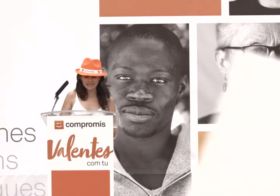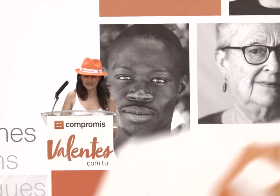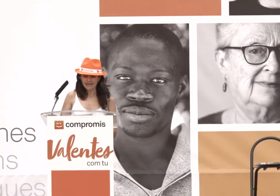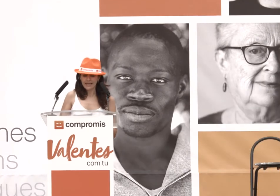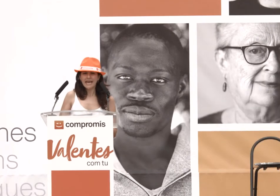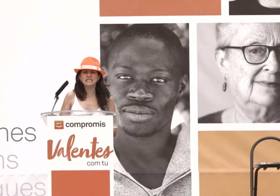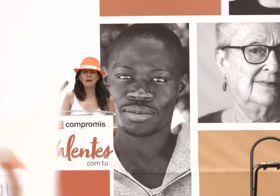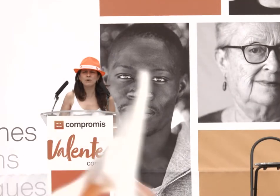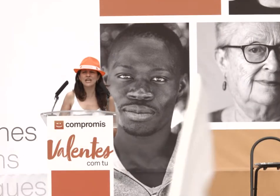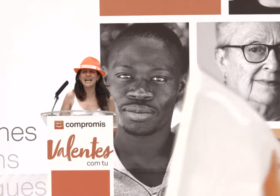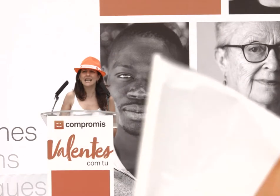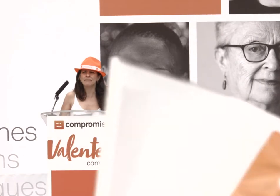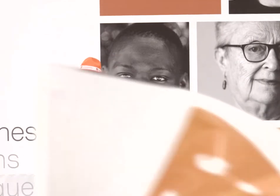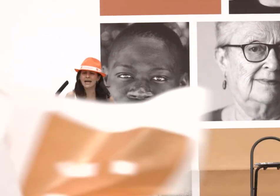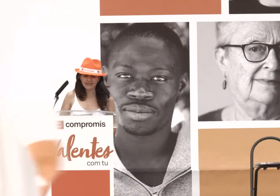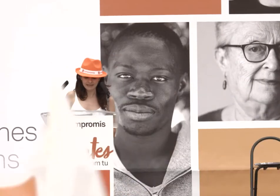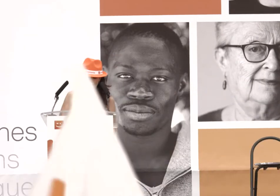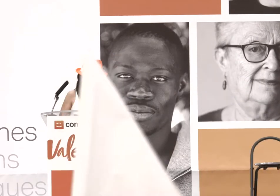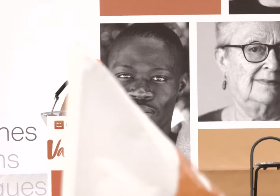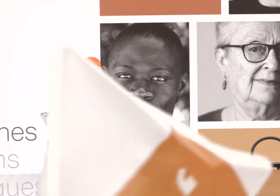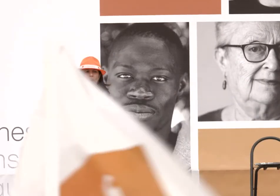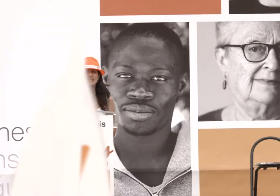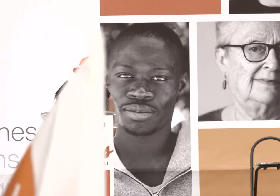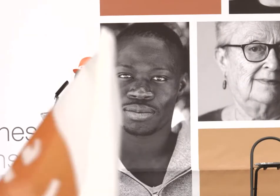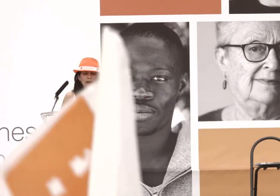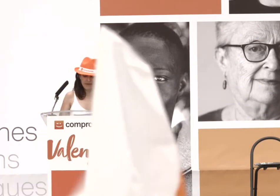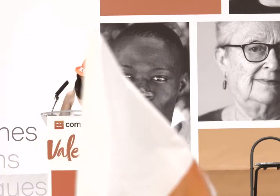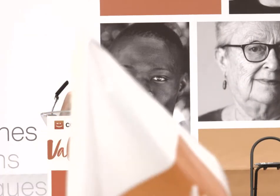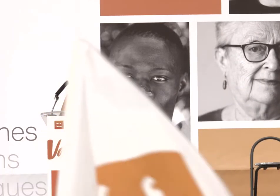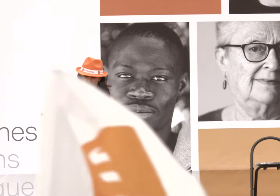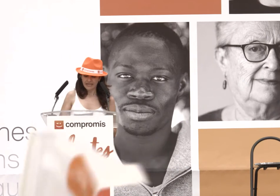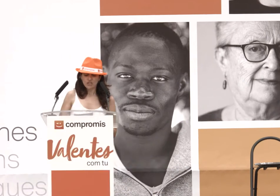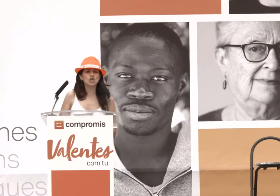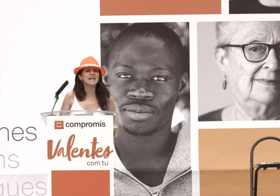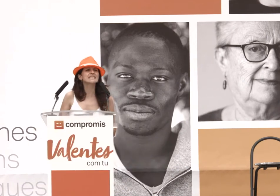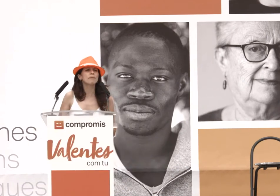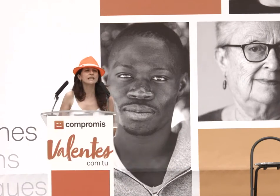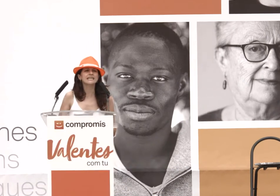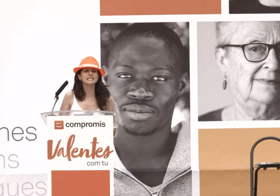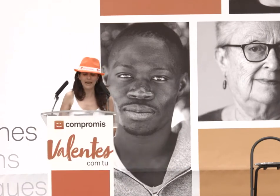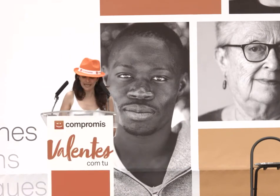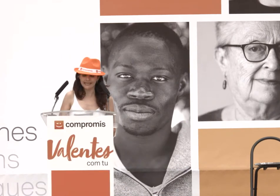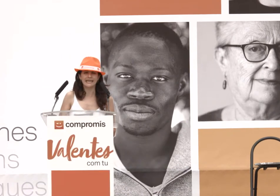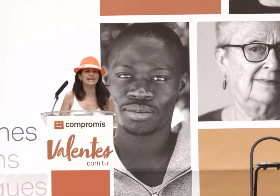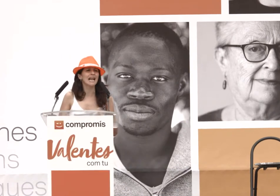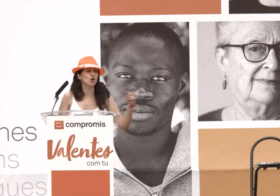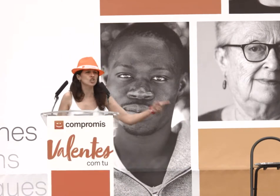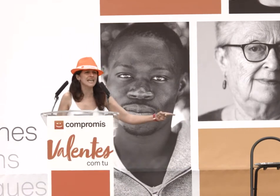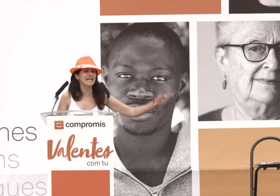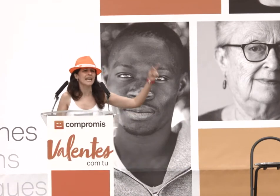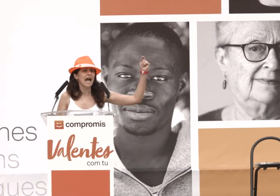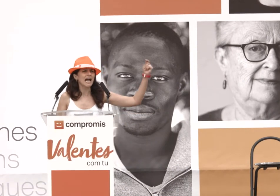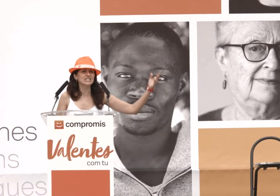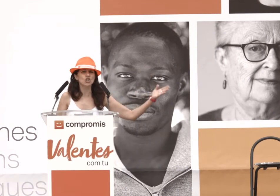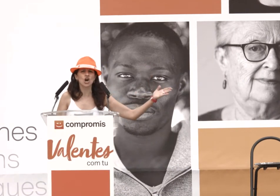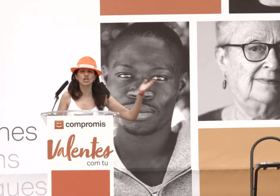Compromís ens van posar al capdavant dels governs del canvi. 2 anys de polítiques valentes al